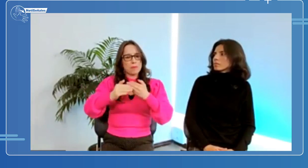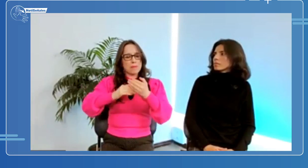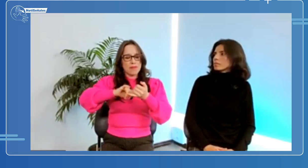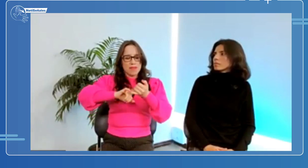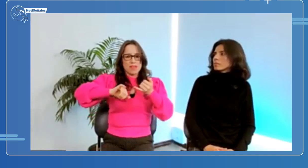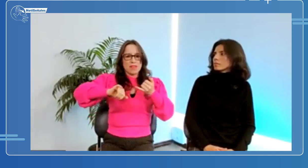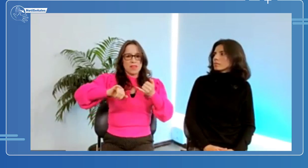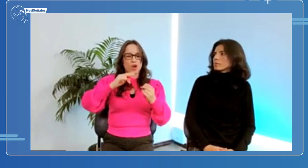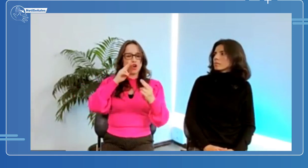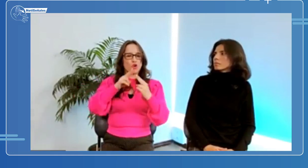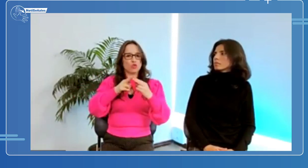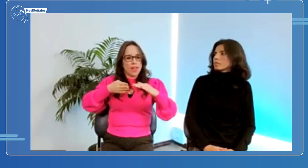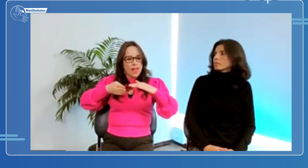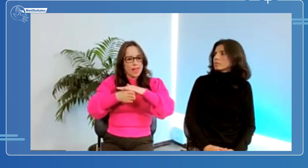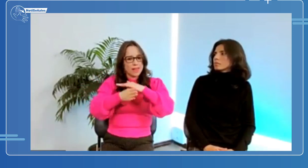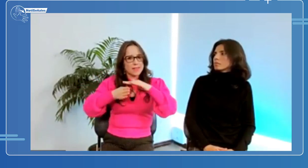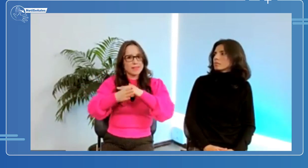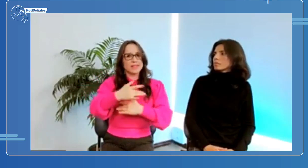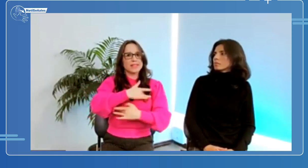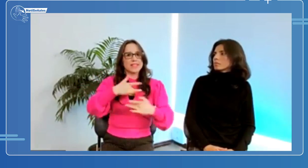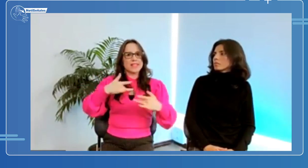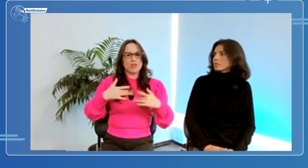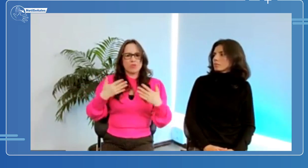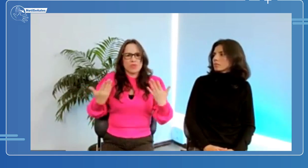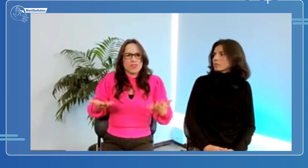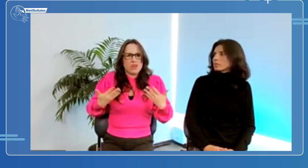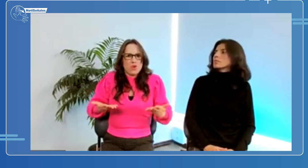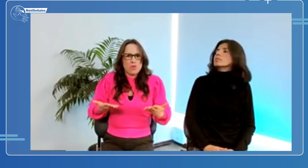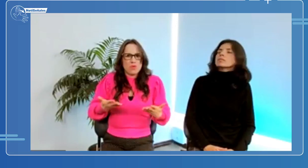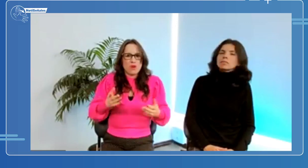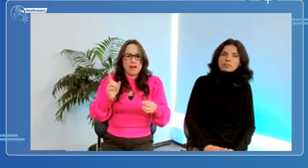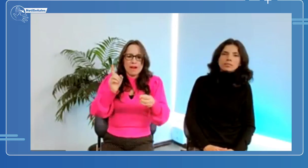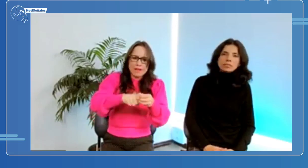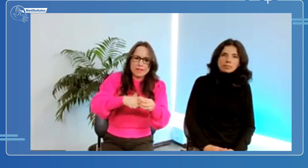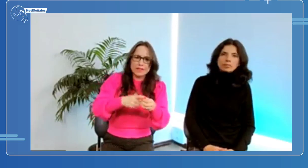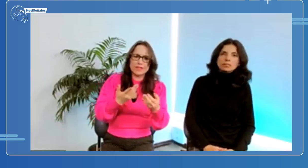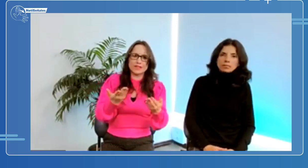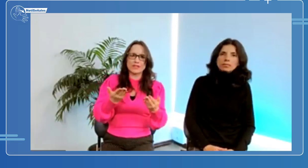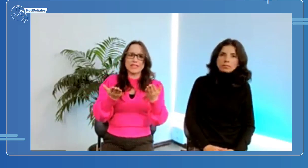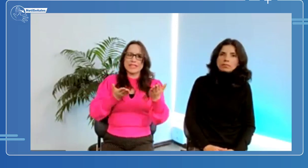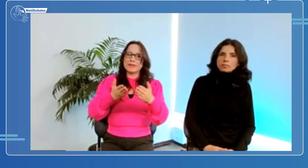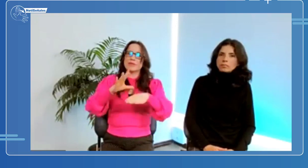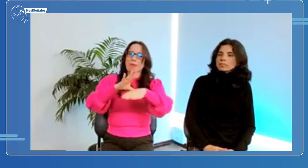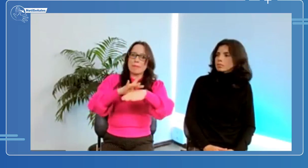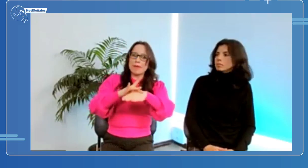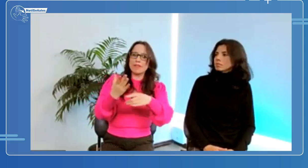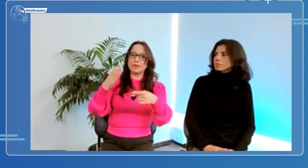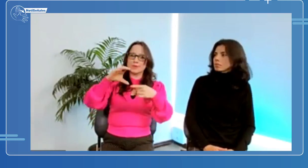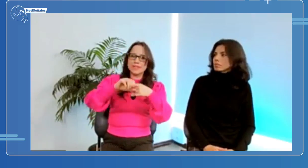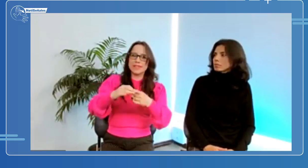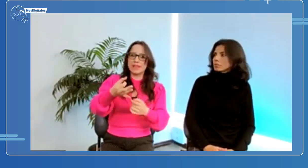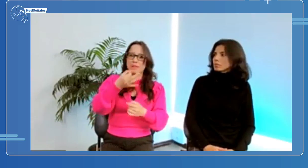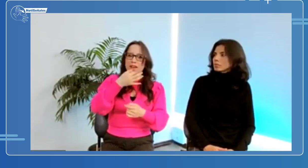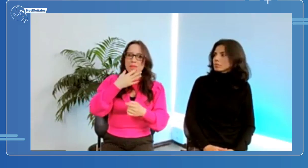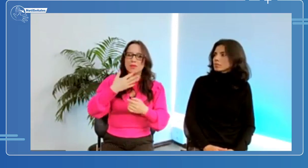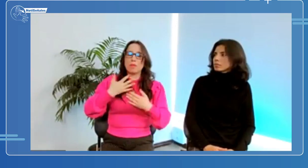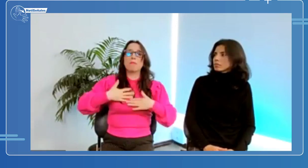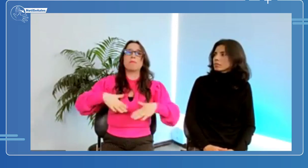sino conceptos para que fomentemos la autonomía y el acceso a la salud, cómo